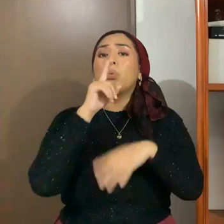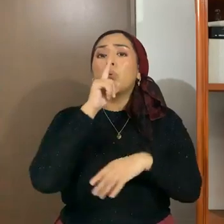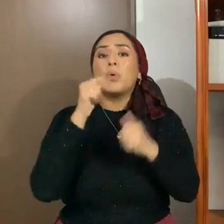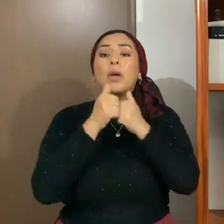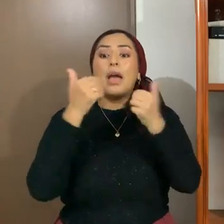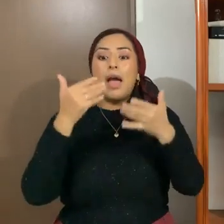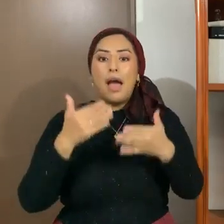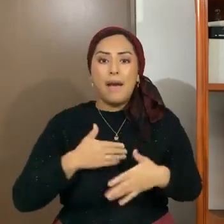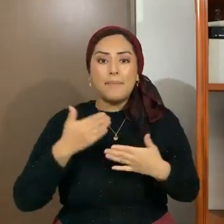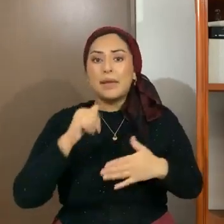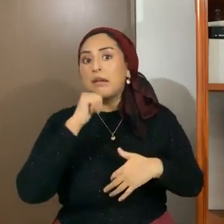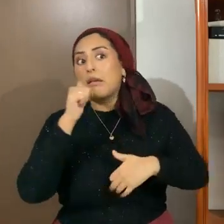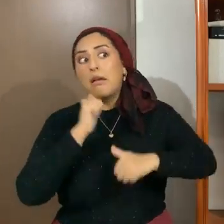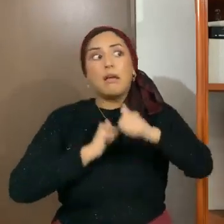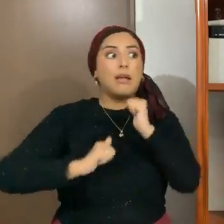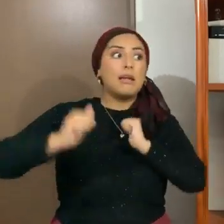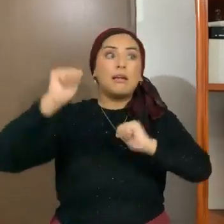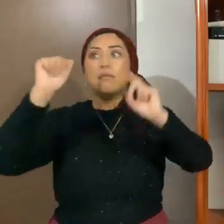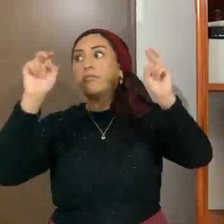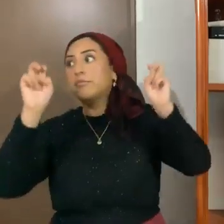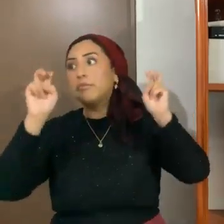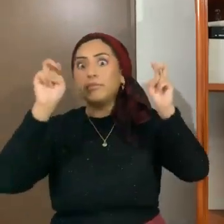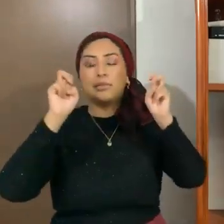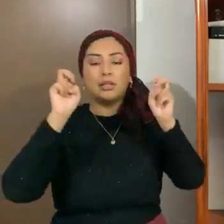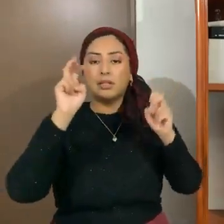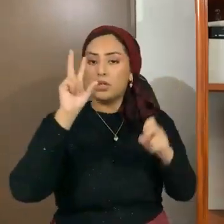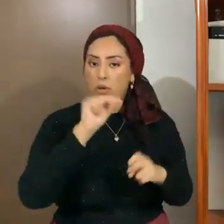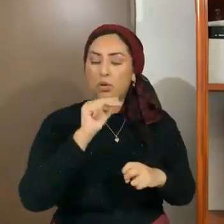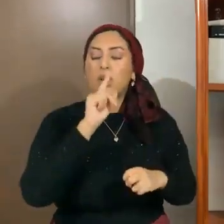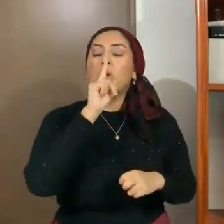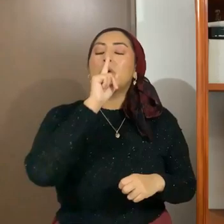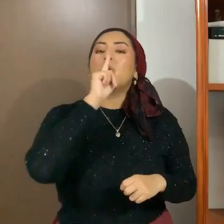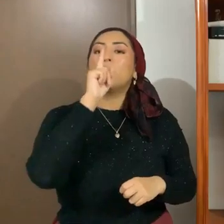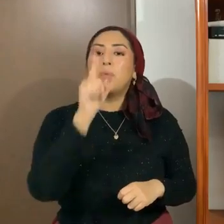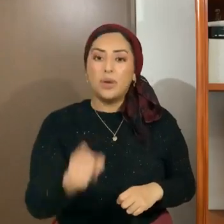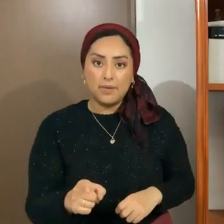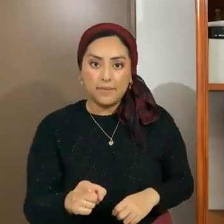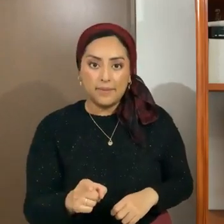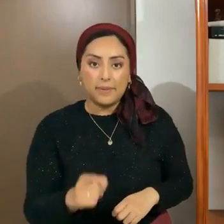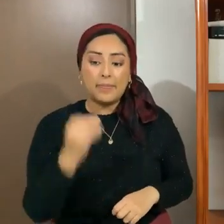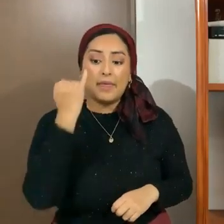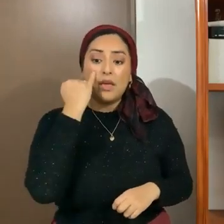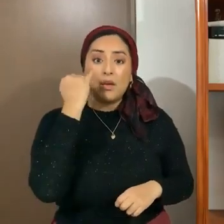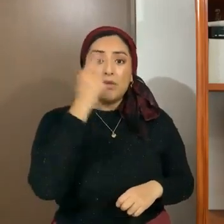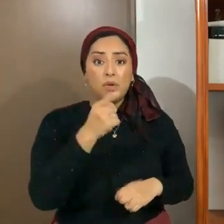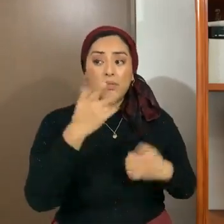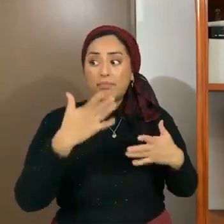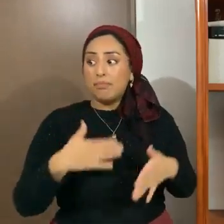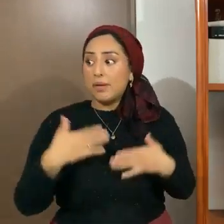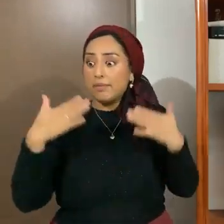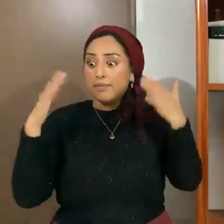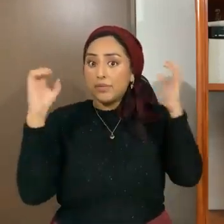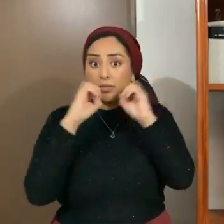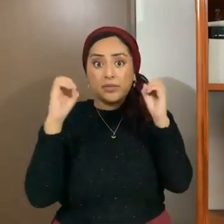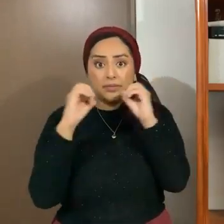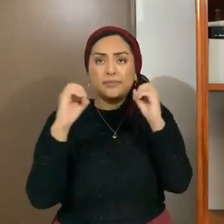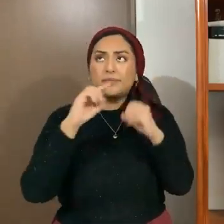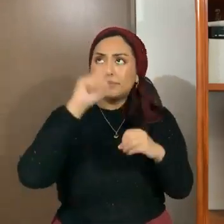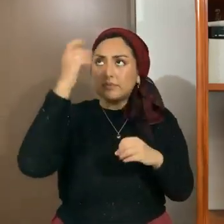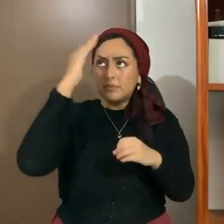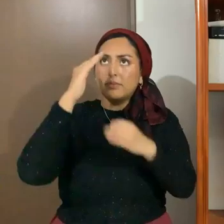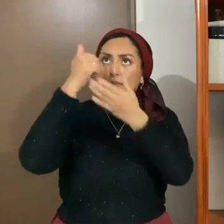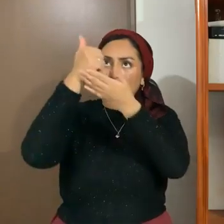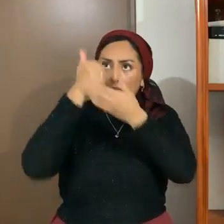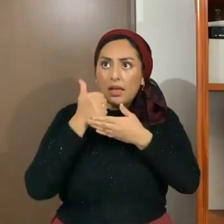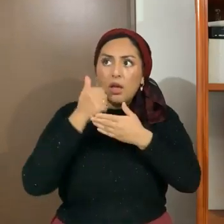con gozo, no actuado, no fingido, que sea real. Si tú no te gozas, pídele al Eterno que